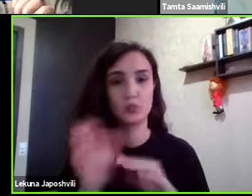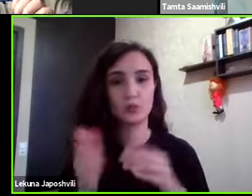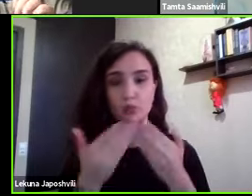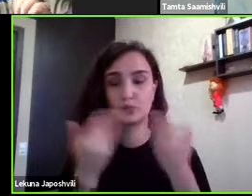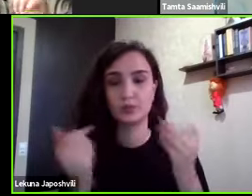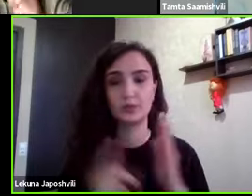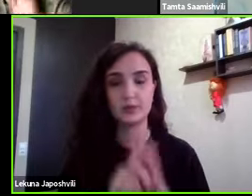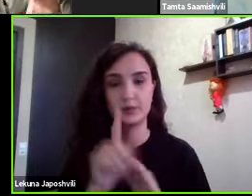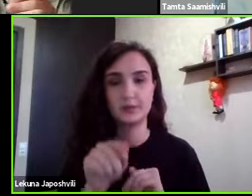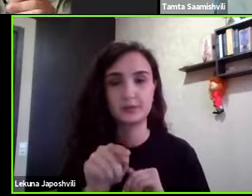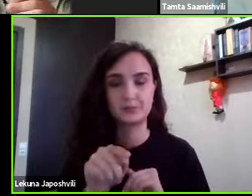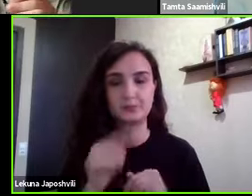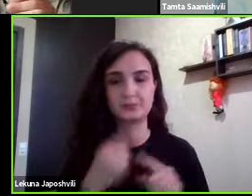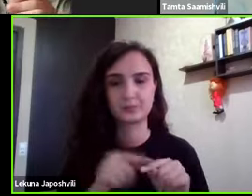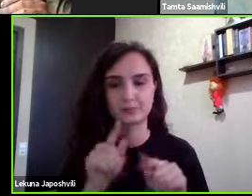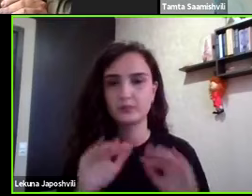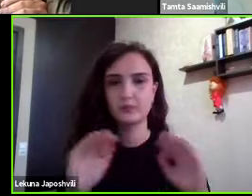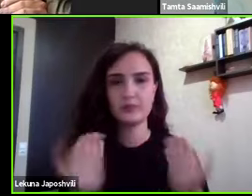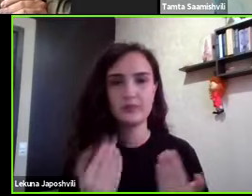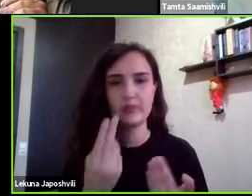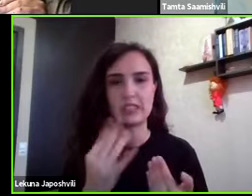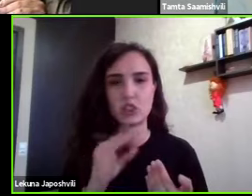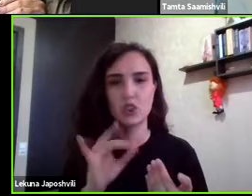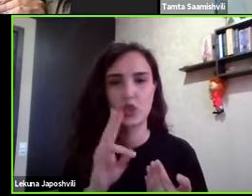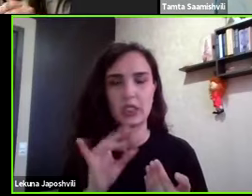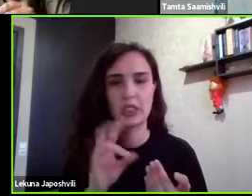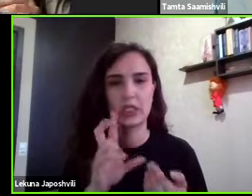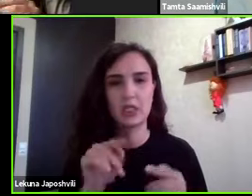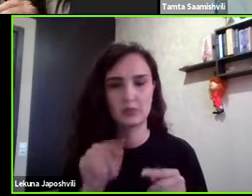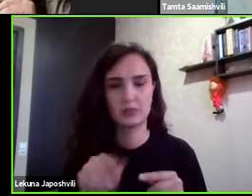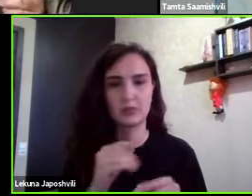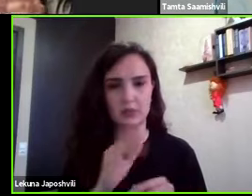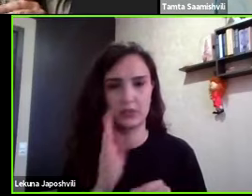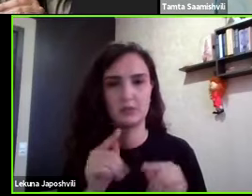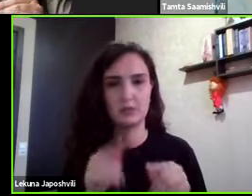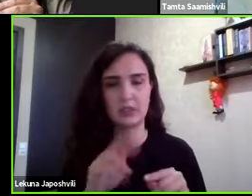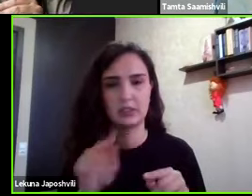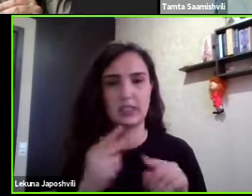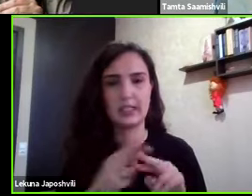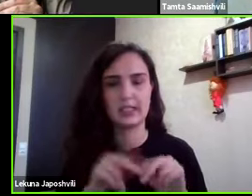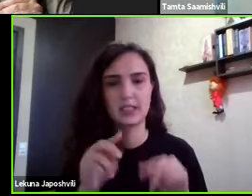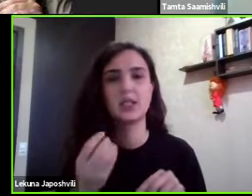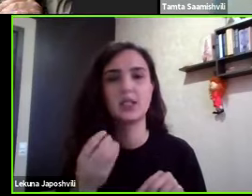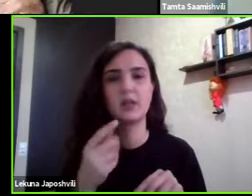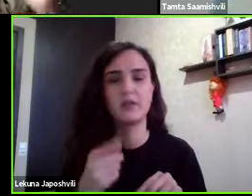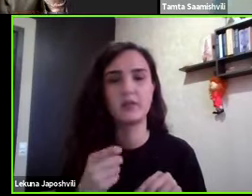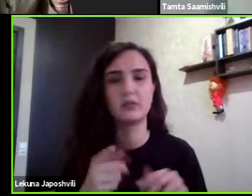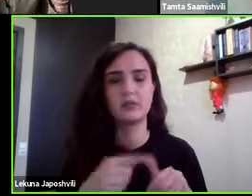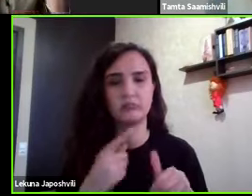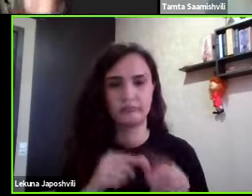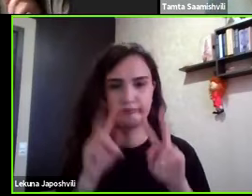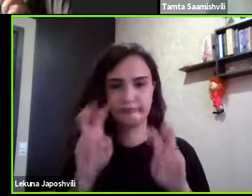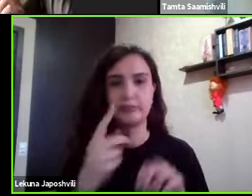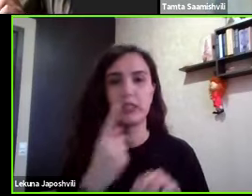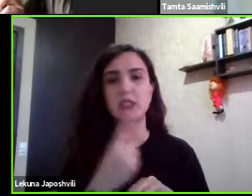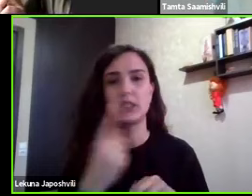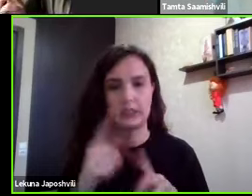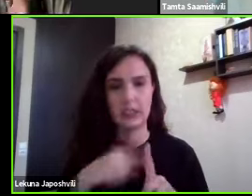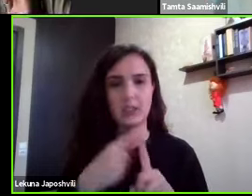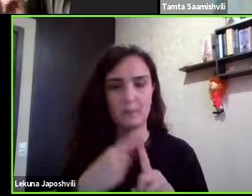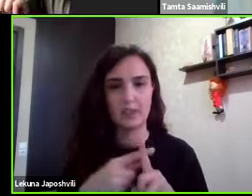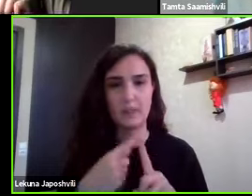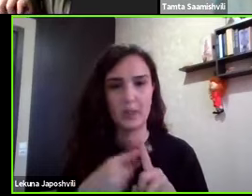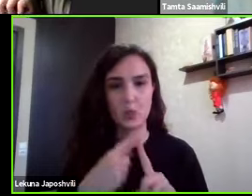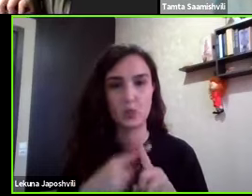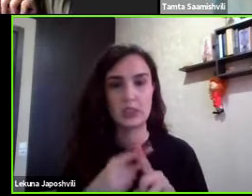არ აქვს, ის ნაკლებ ციტოკინებს გამოიმუშავებს და ეს კიდე ეგრეთ წოდებული ერთ-ერთი დადებითი